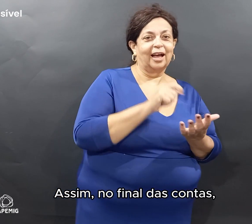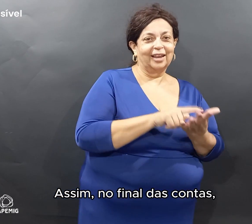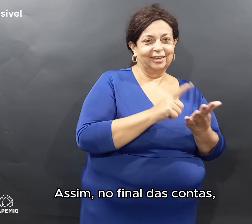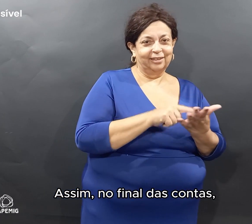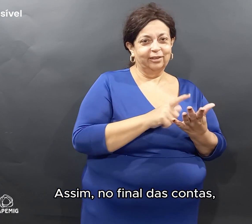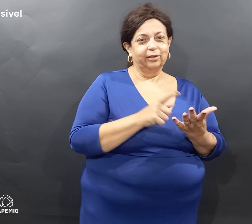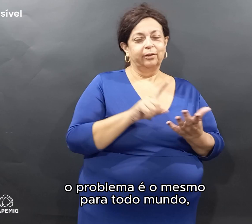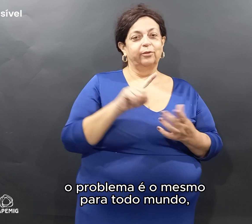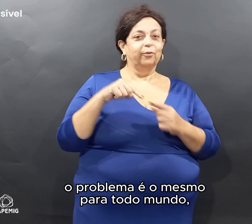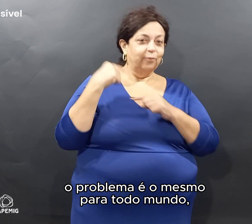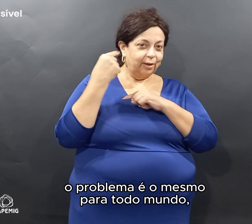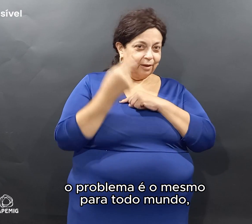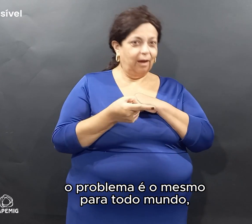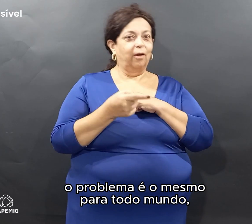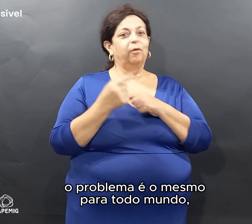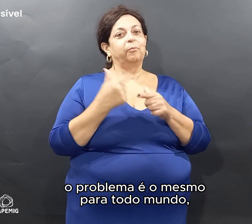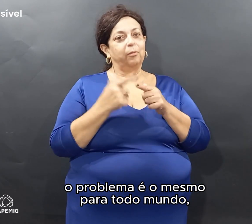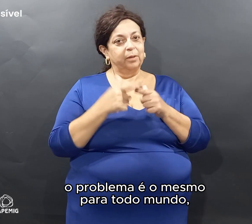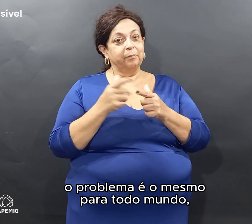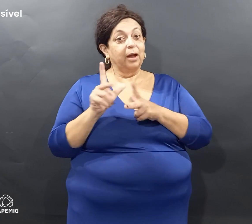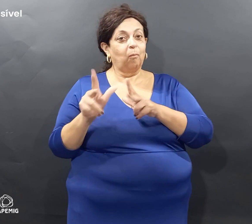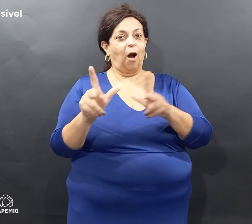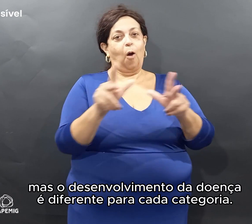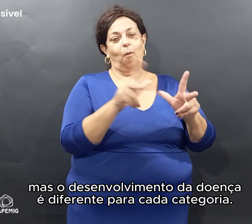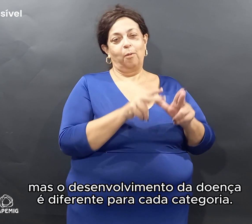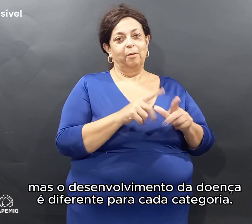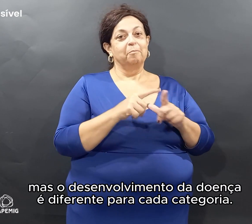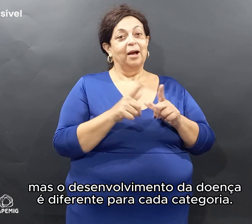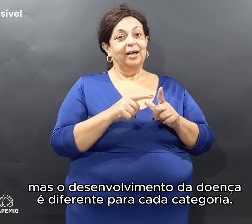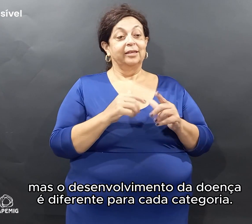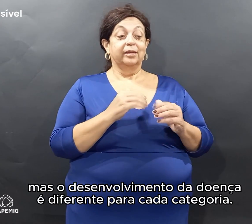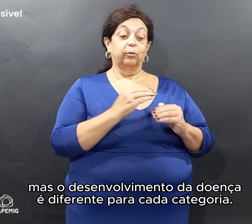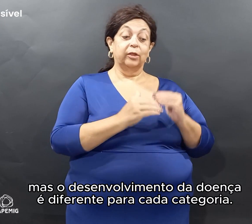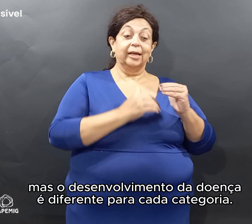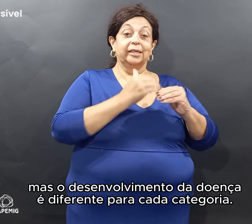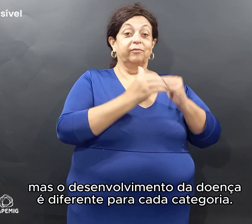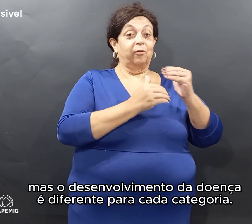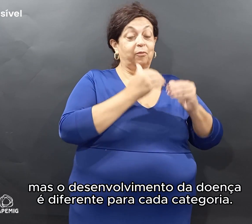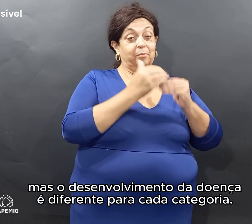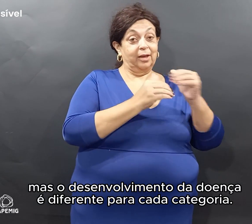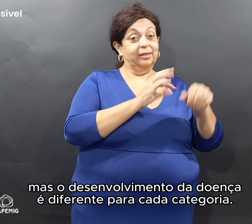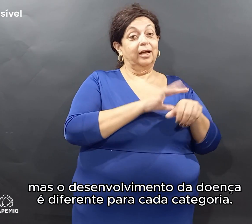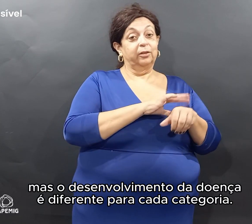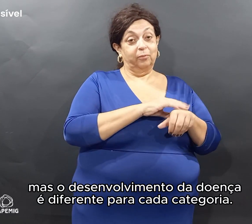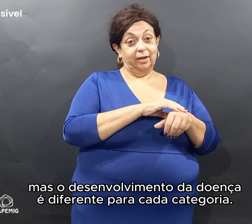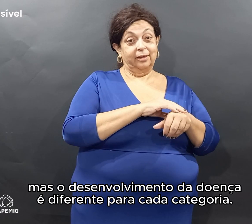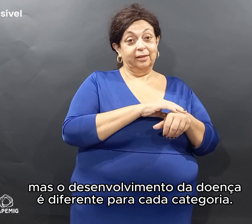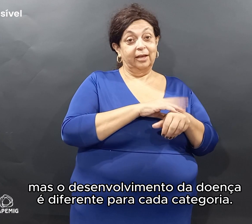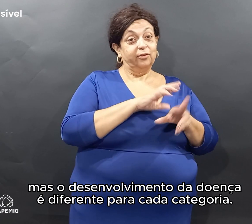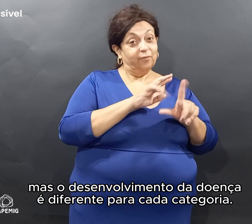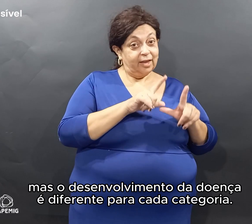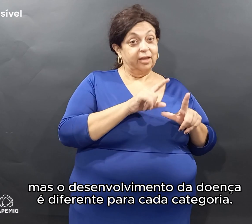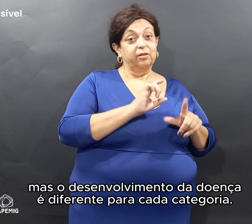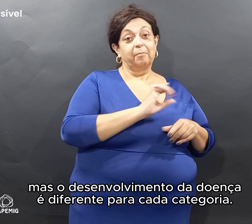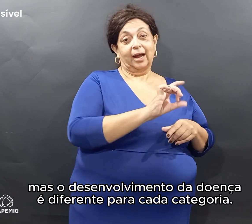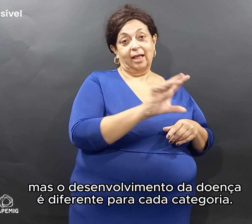das contas, o problema é o mesmo para todo mundo. Mas o desenvolvimento da doença é diferente para cada